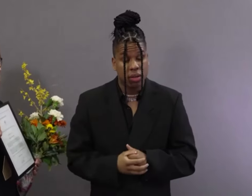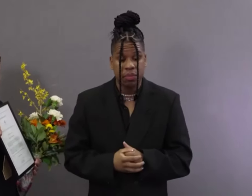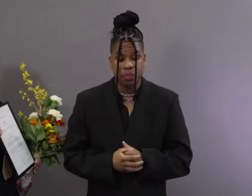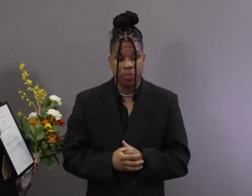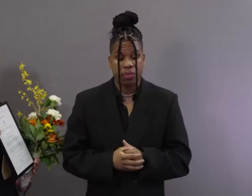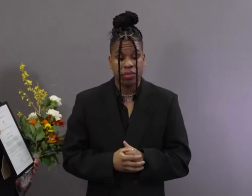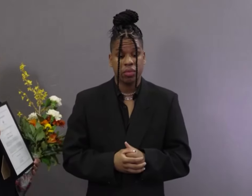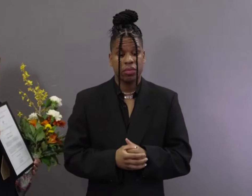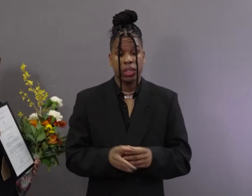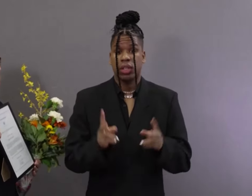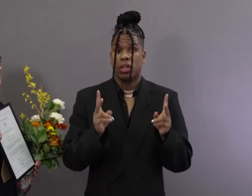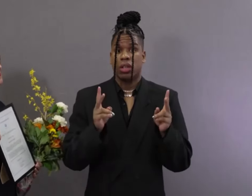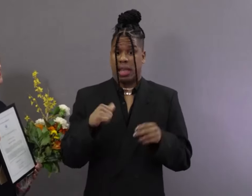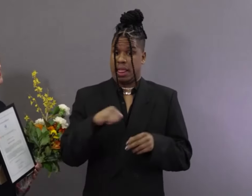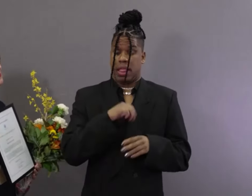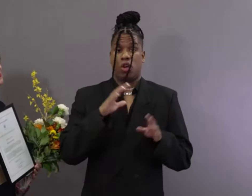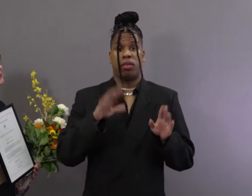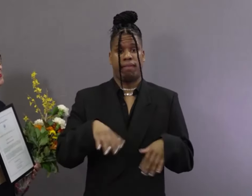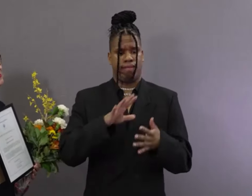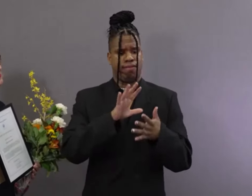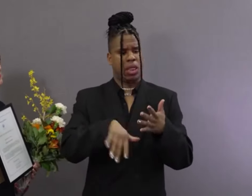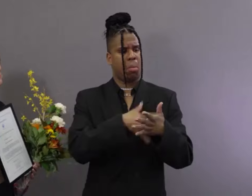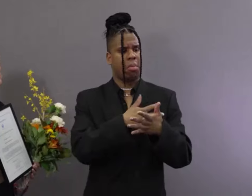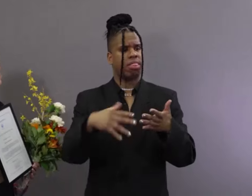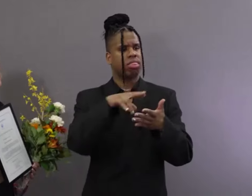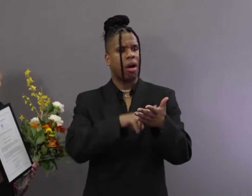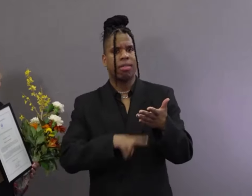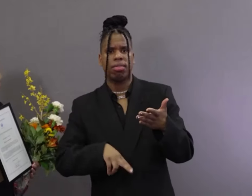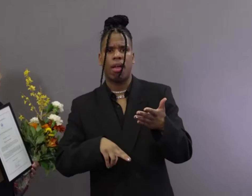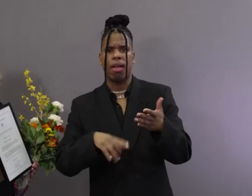Tämä on todella suuri kunnia minulle. Ja